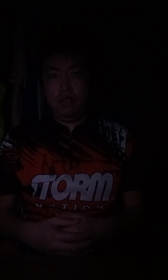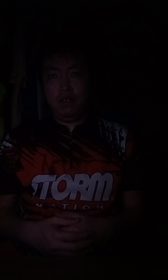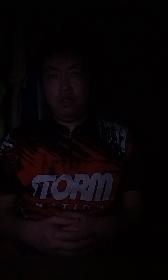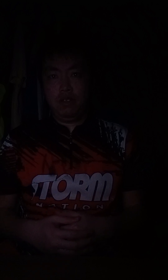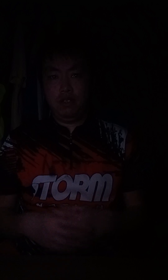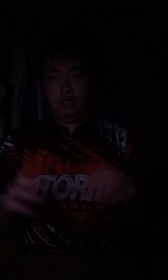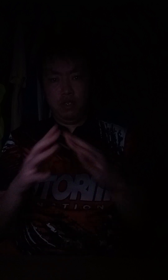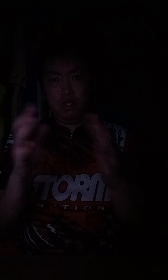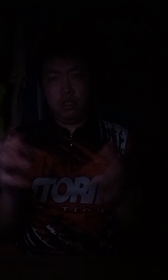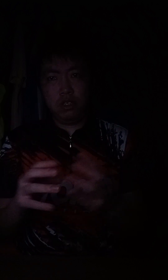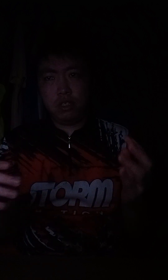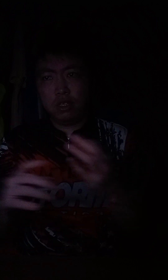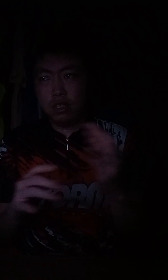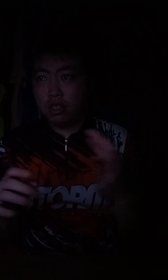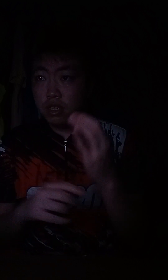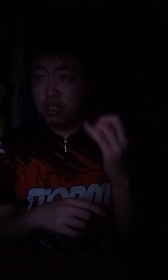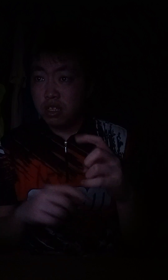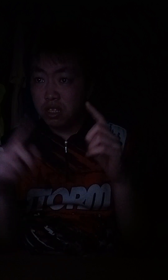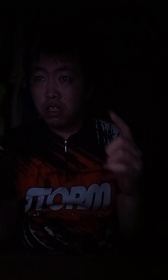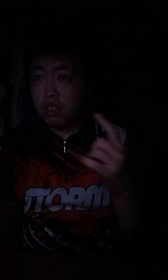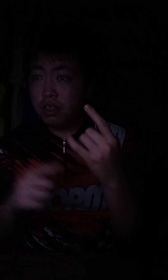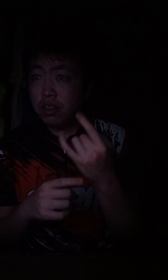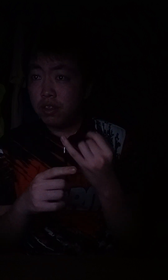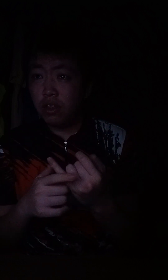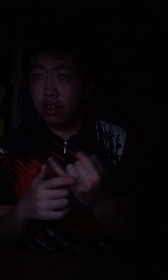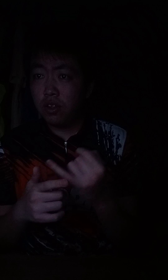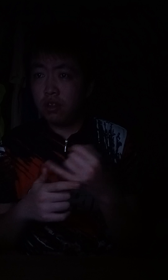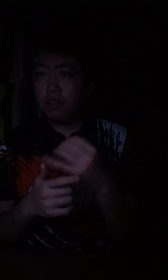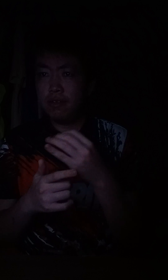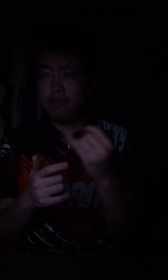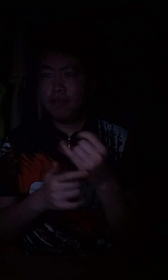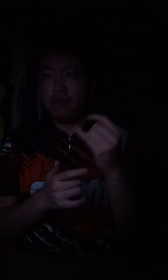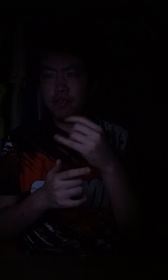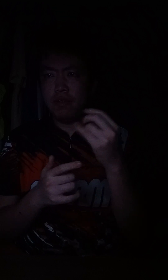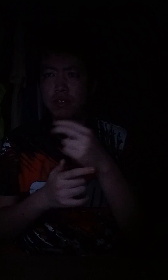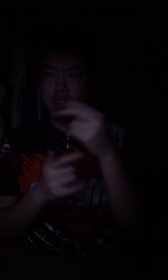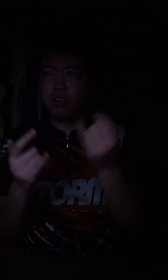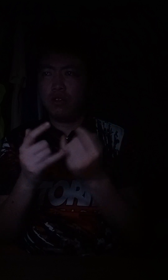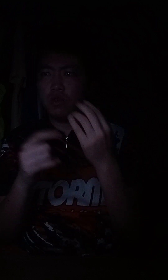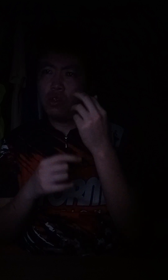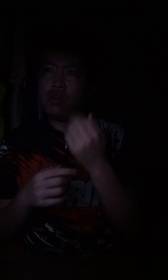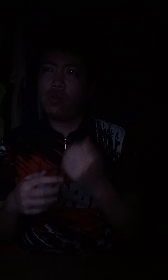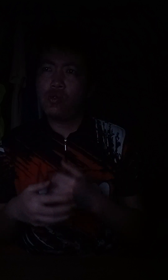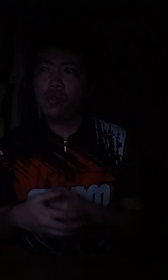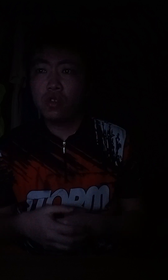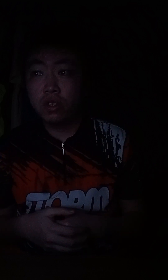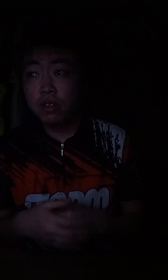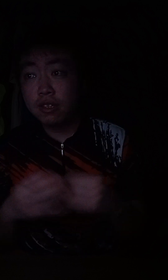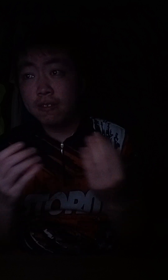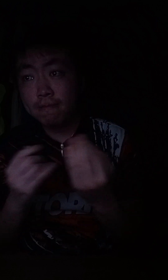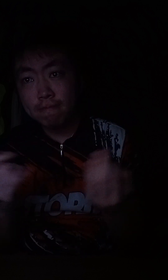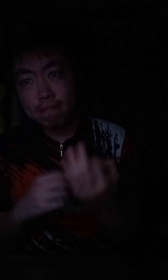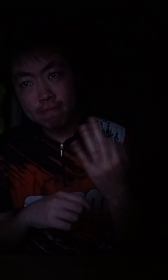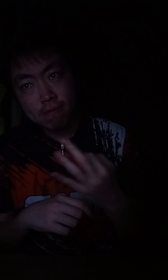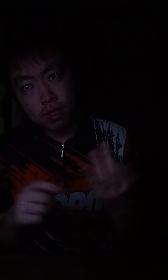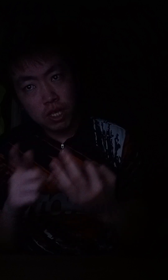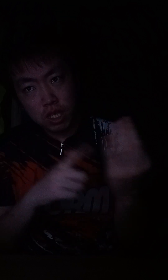공중 화장실에서 불법 촬영이 자주 발생하면서 이용자들이 불안해하고 있는데요. 경찰과 지자체가 공중 화장실